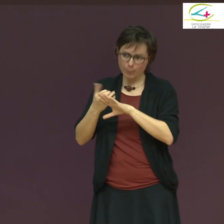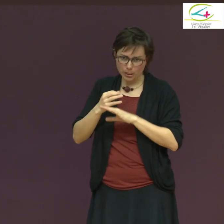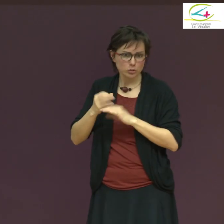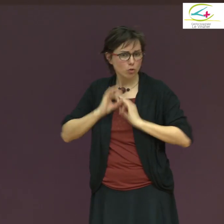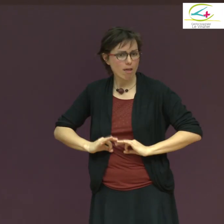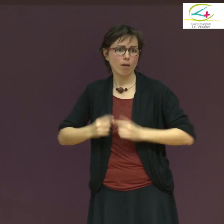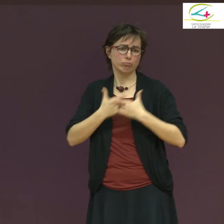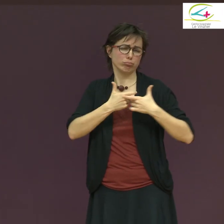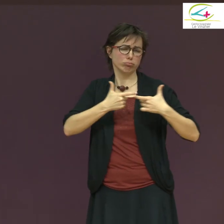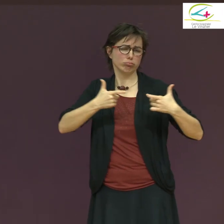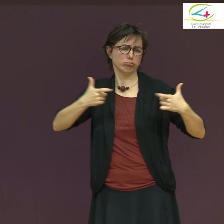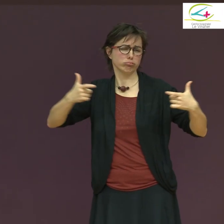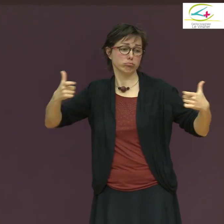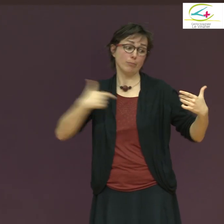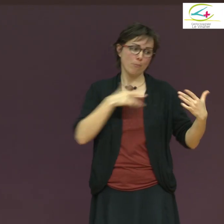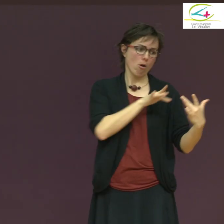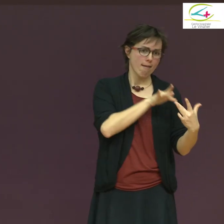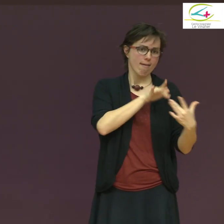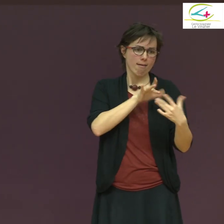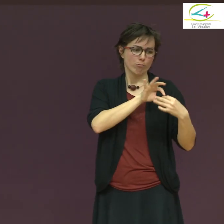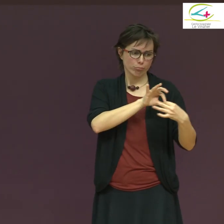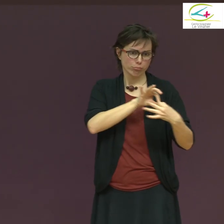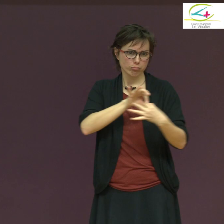citer un tas.